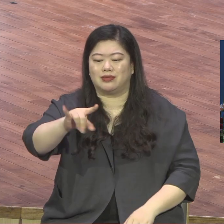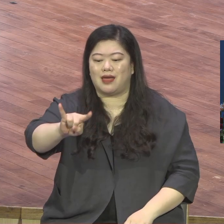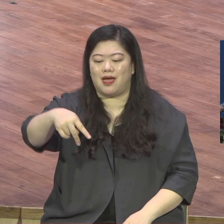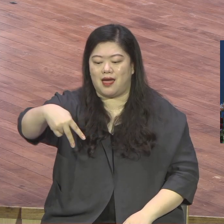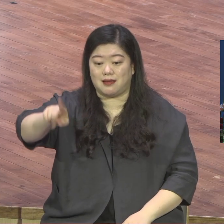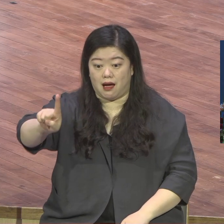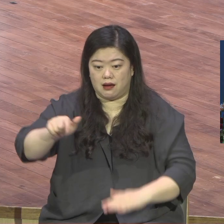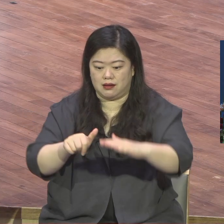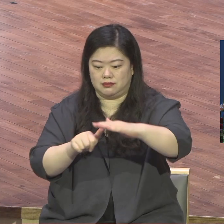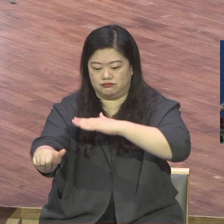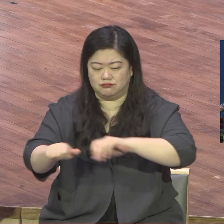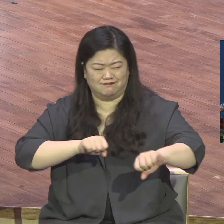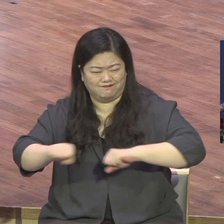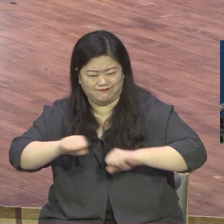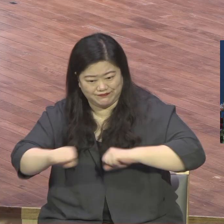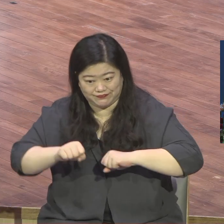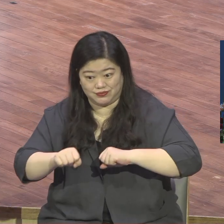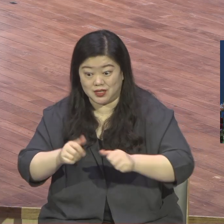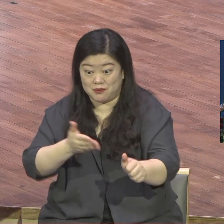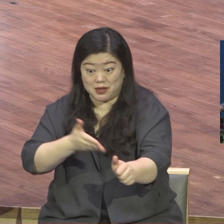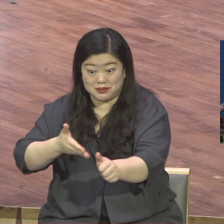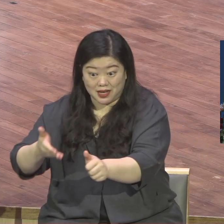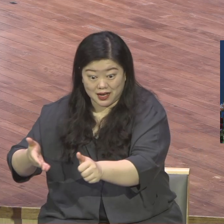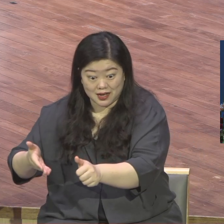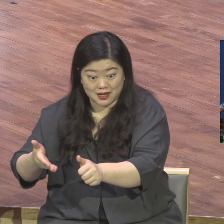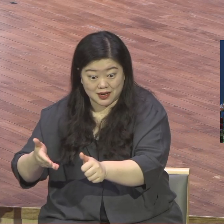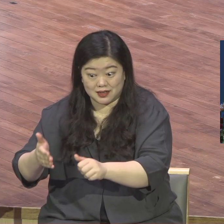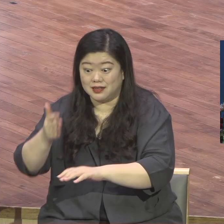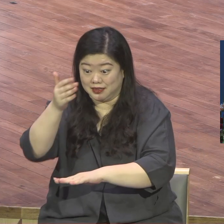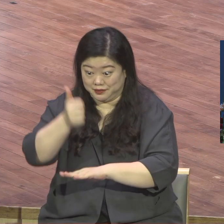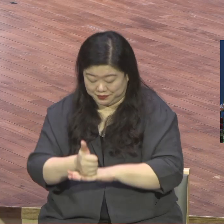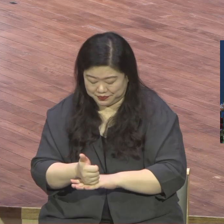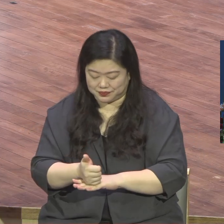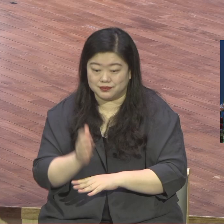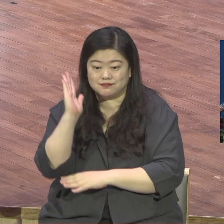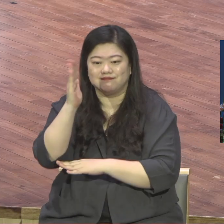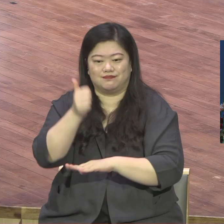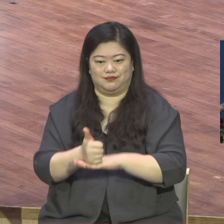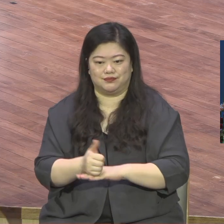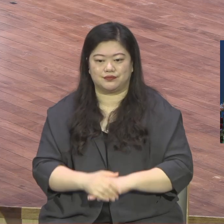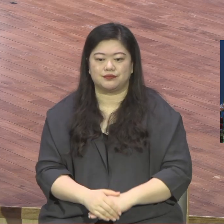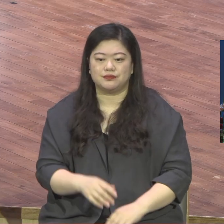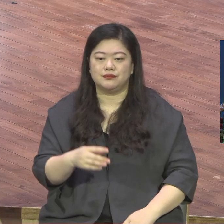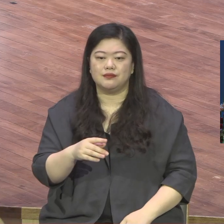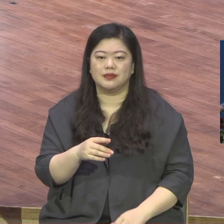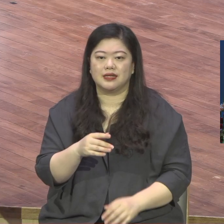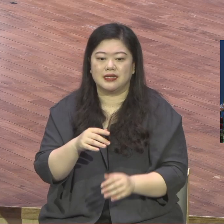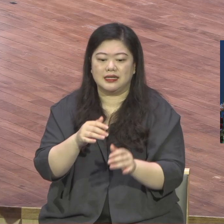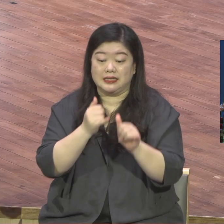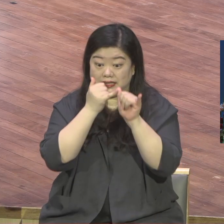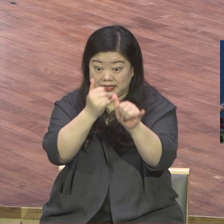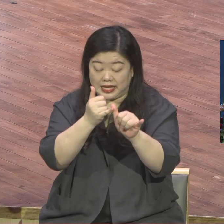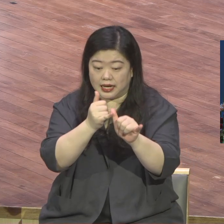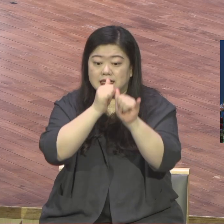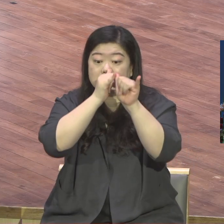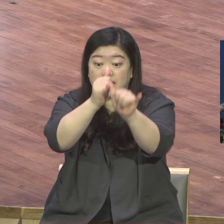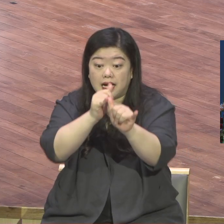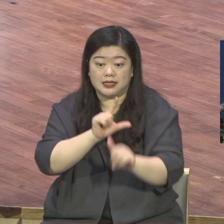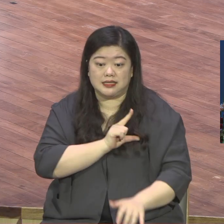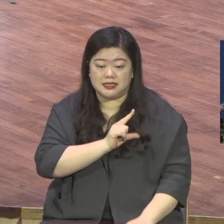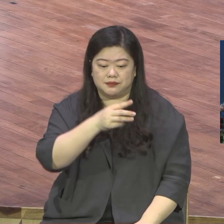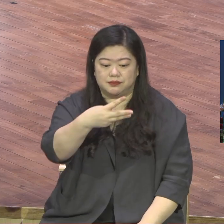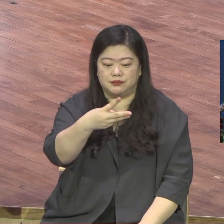축복합니다. 결론입니다. 종교계의 노벨상이라죠. 템플턴 상이라고 있는데요.